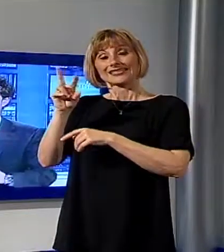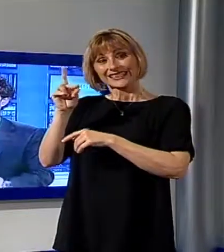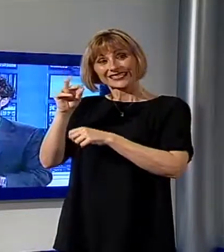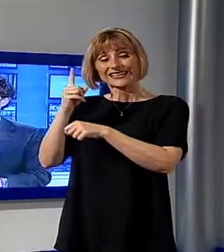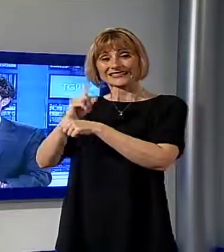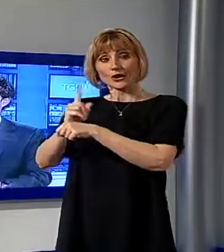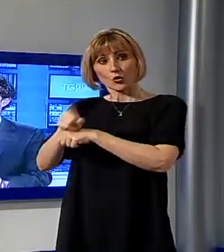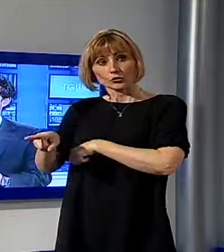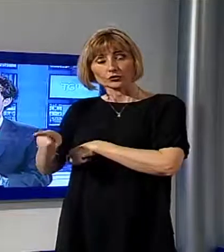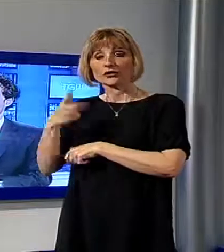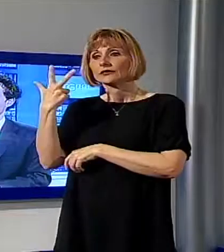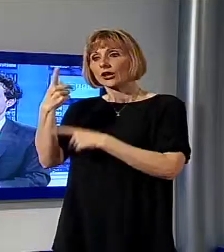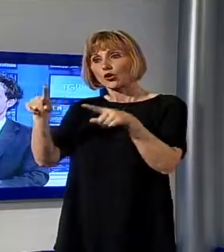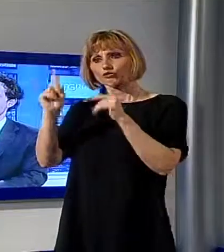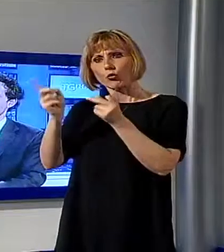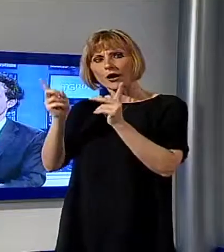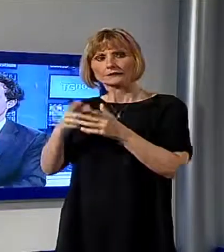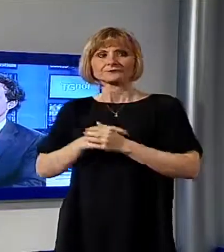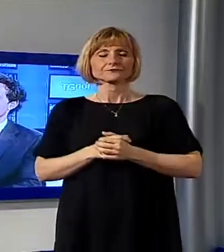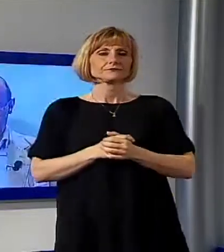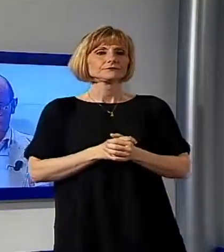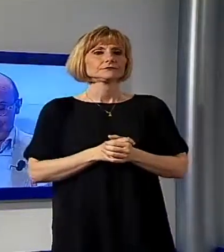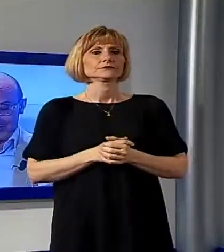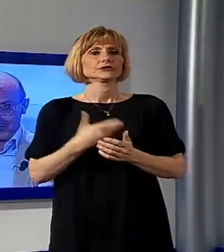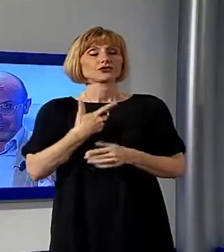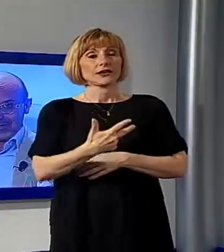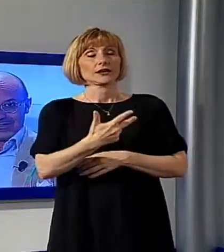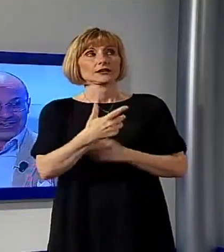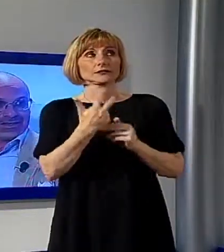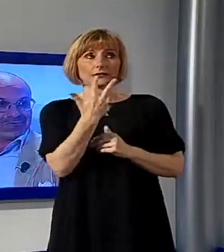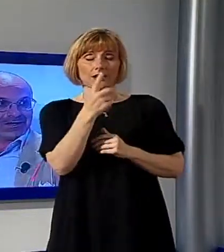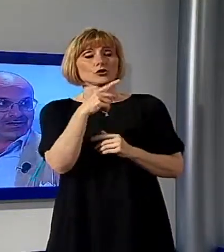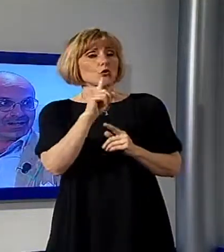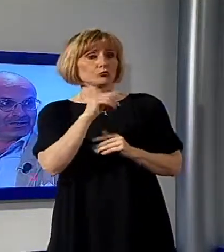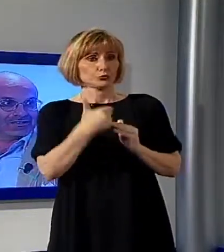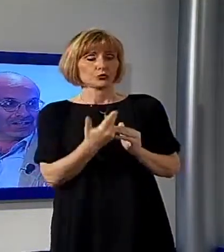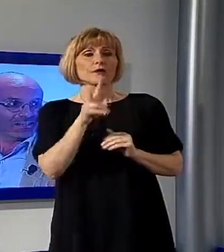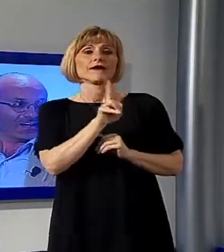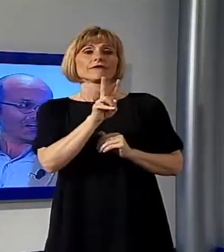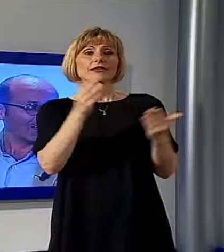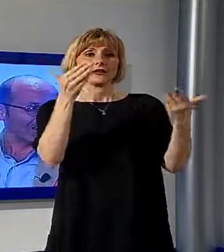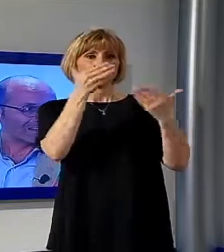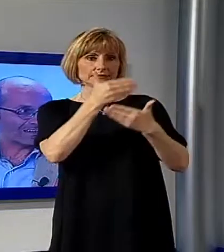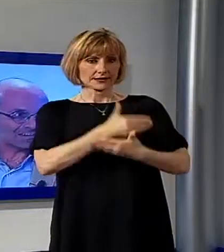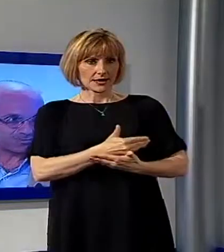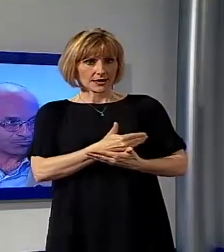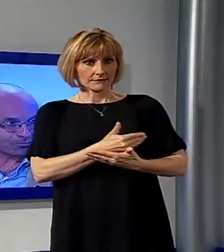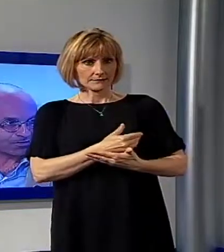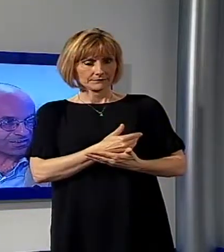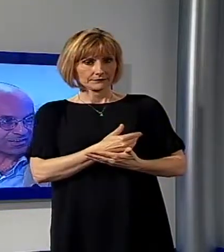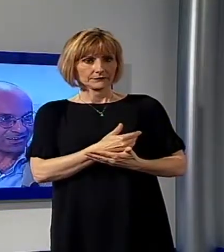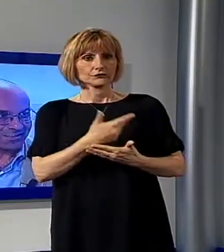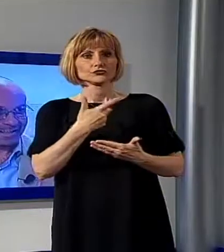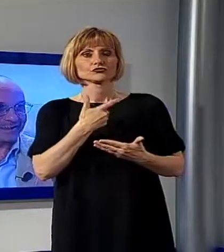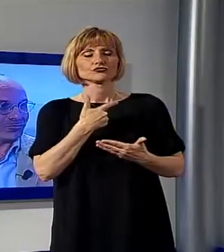che chiuderanno le sere? L'8, dunque, 9, 10. Sono di più di tre. Il venerdì sera l'Aspira Mirabilis, in realtà è